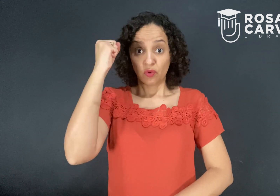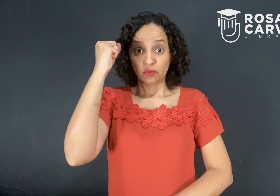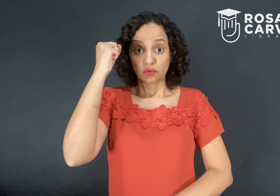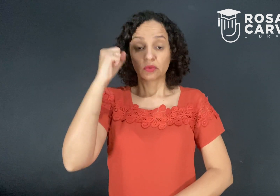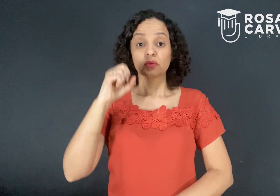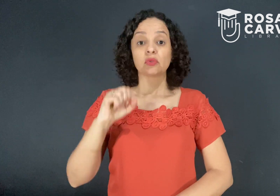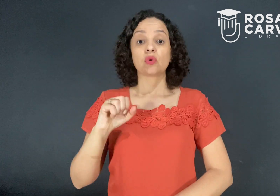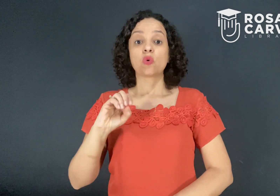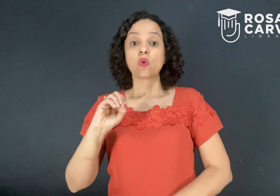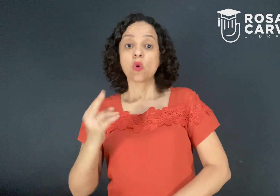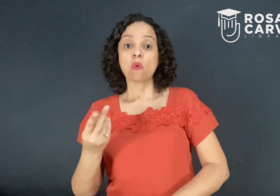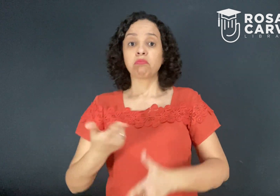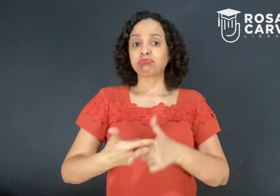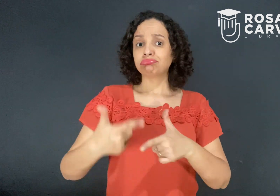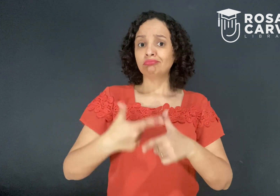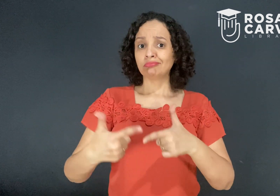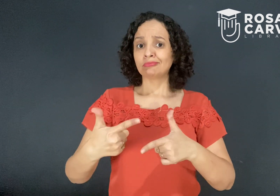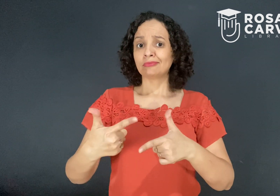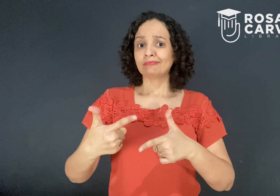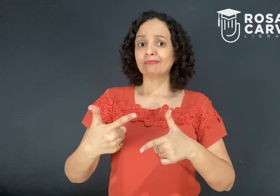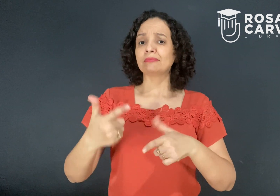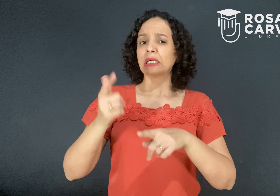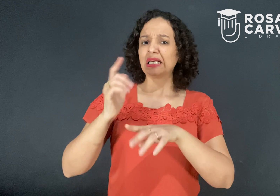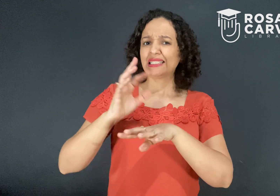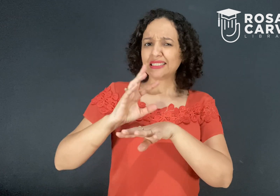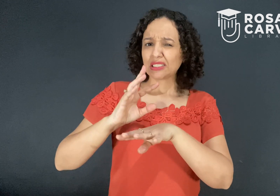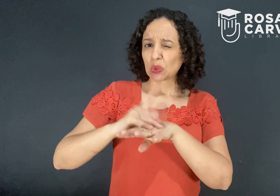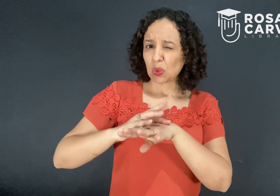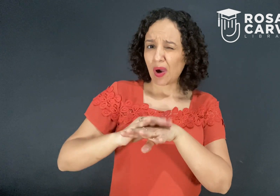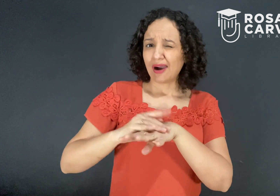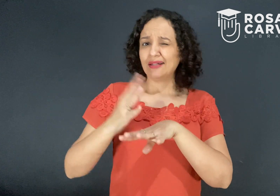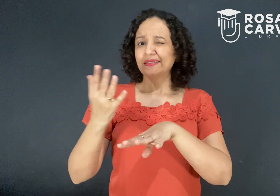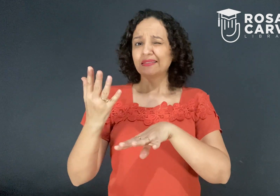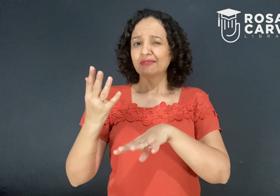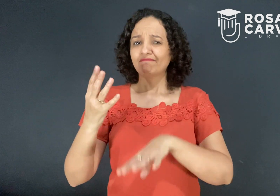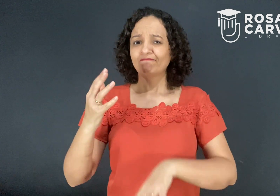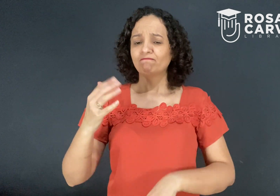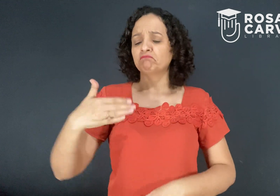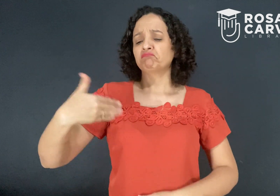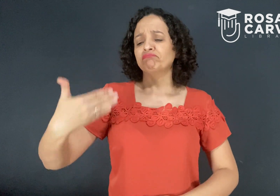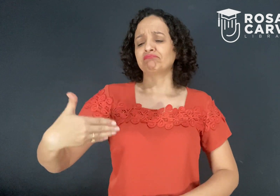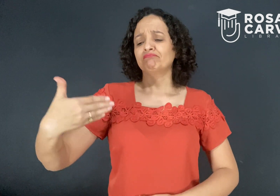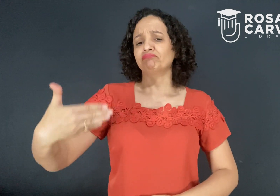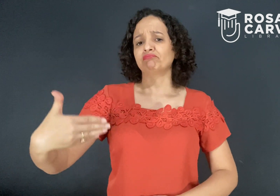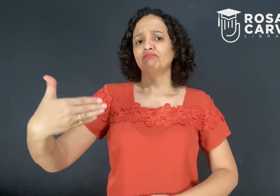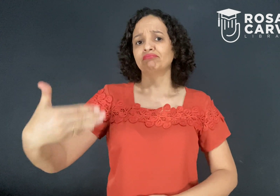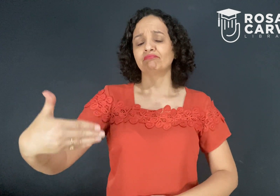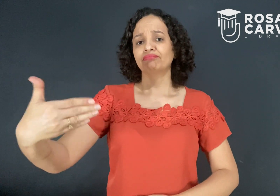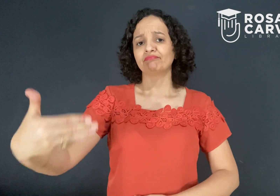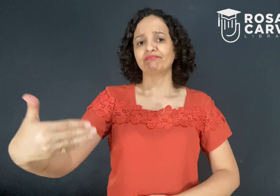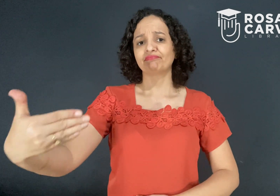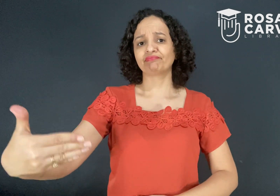medicamentos, né, ou problemas de saúde crônicos. O que é problema de saúde crônico? Aquele problema que